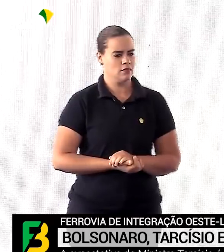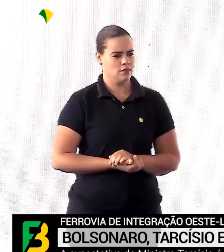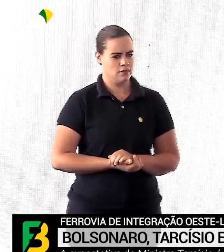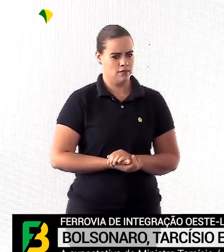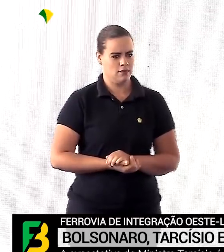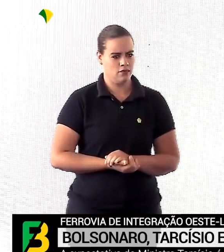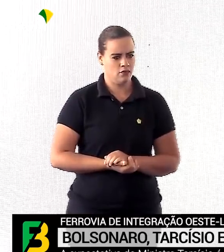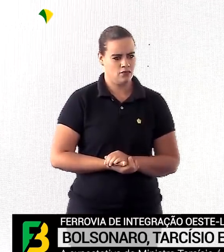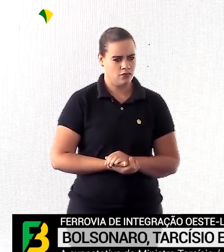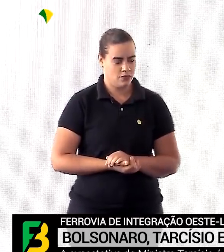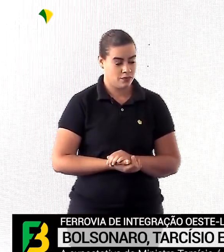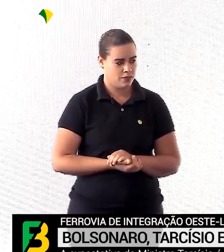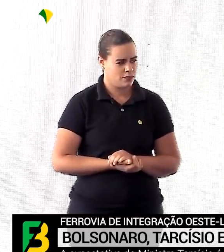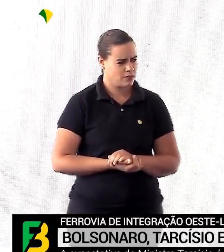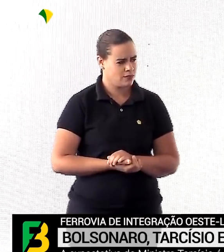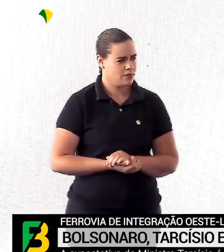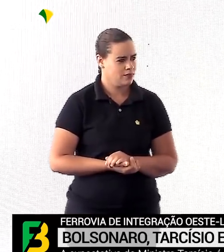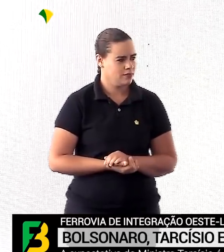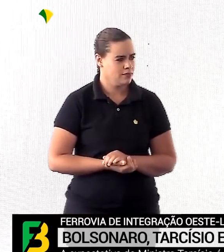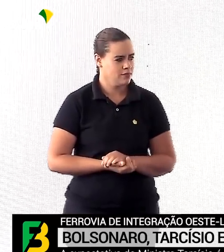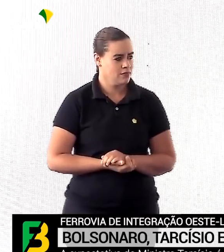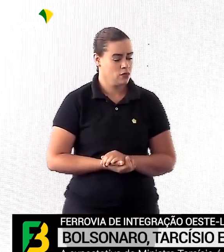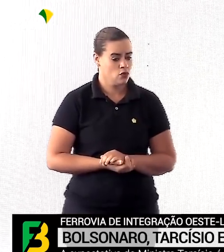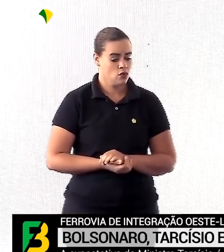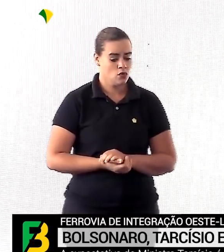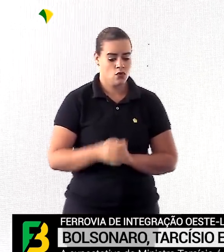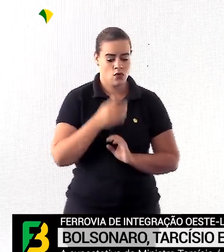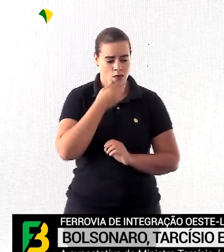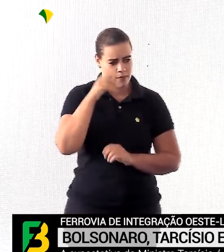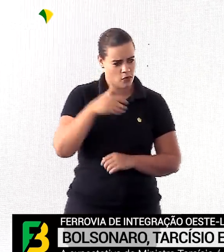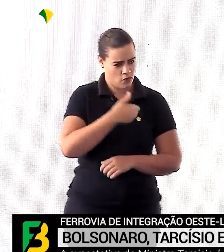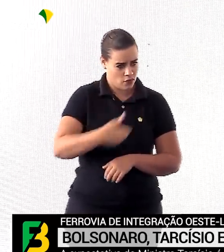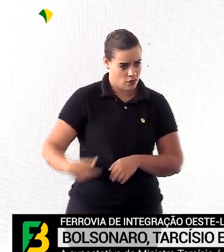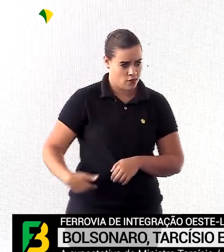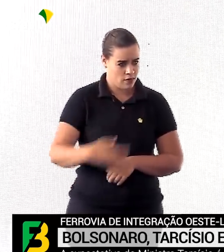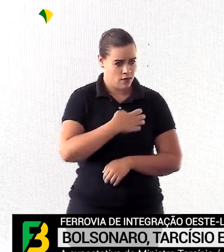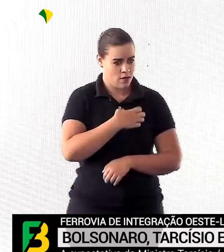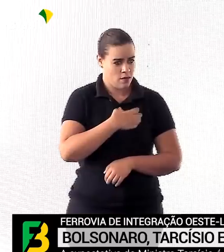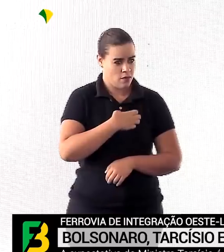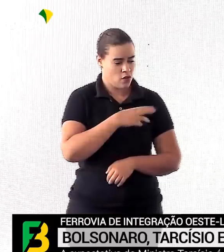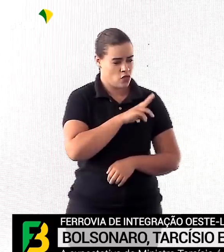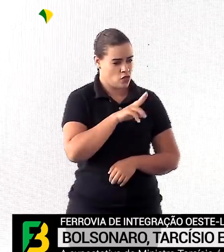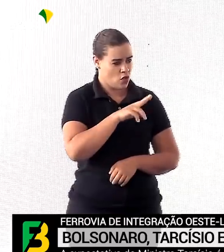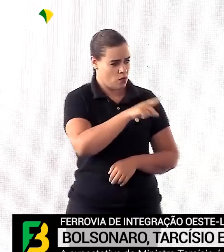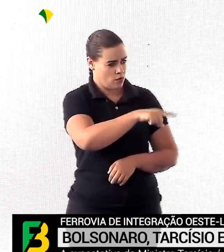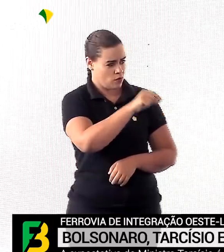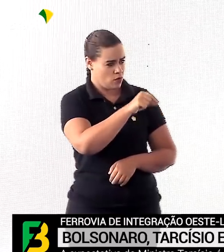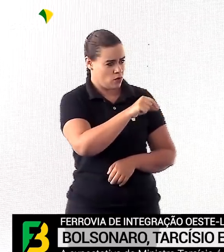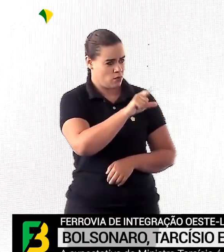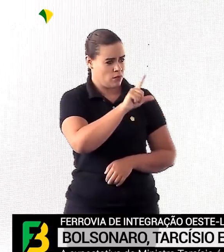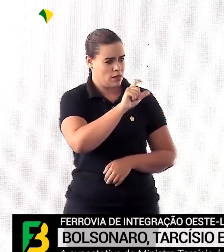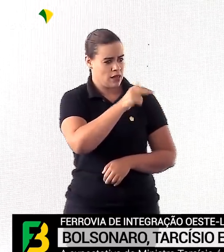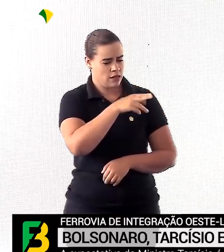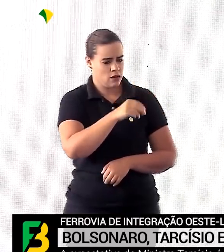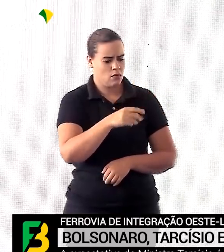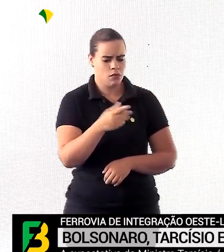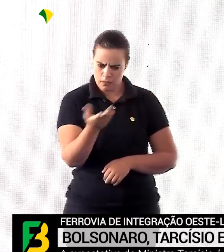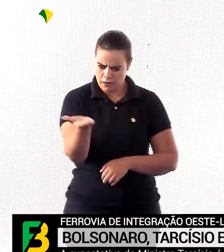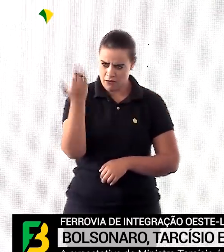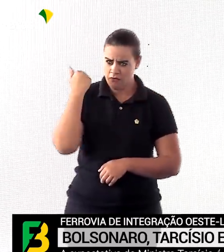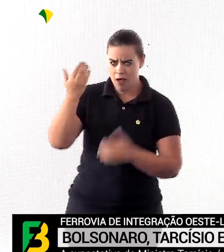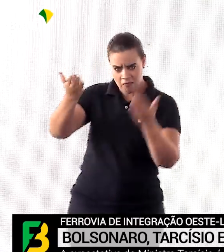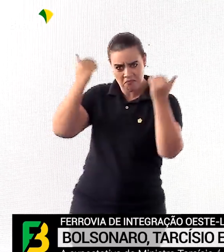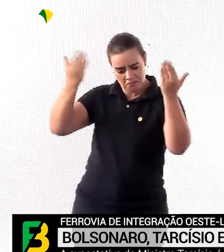e o governador da Bahia nome é um ladrão chamado Carlos gabas me processa